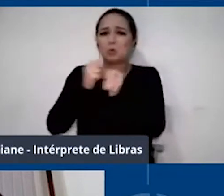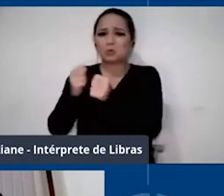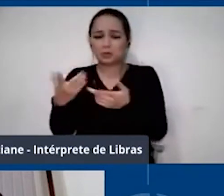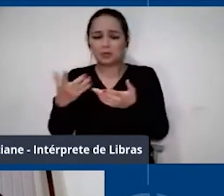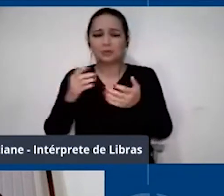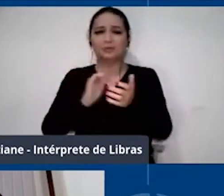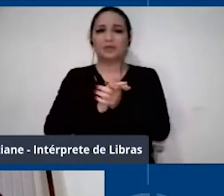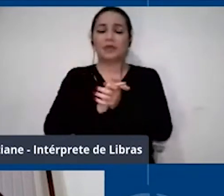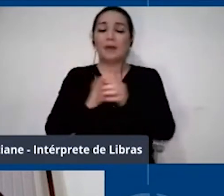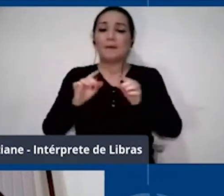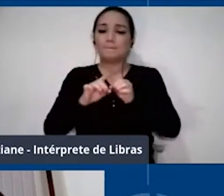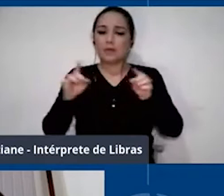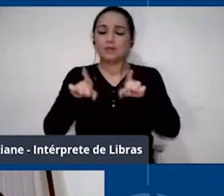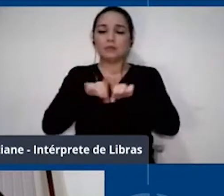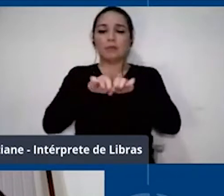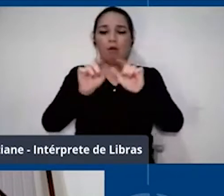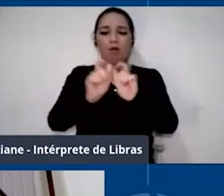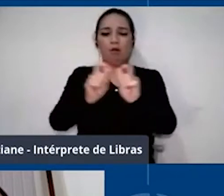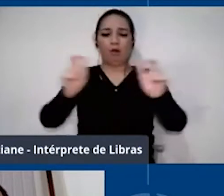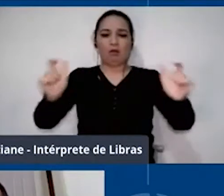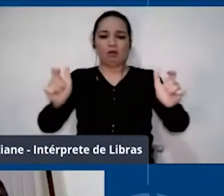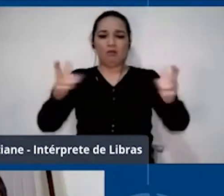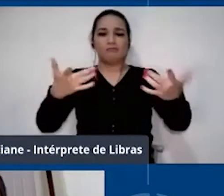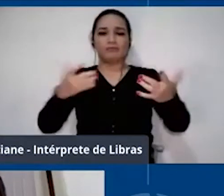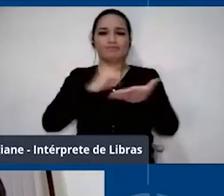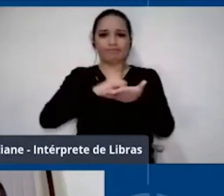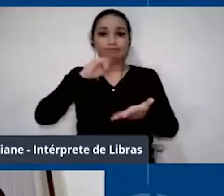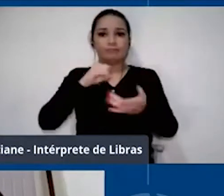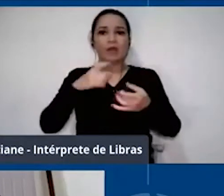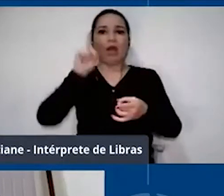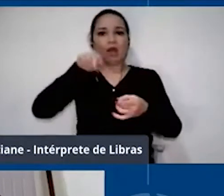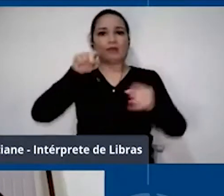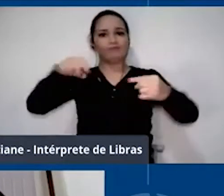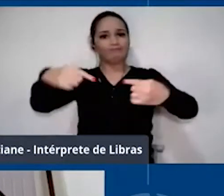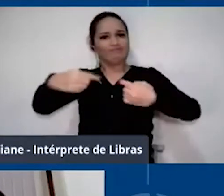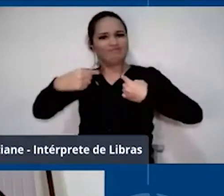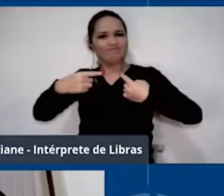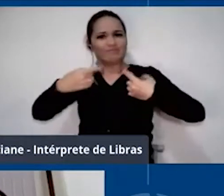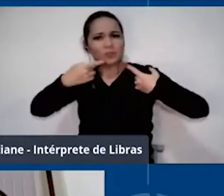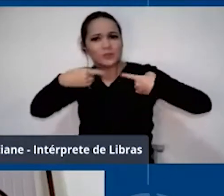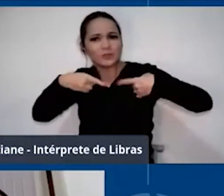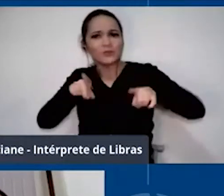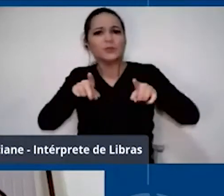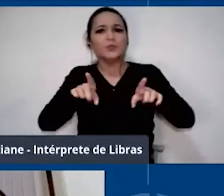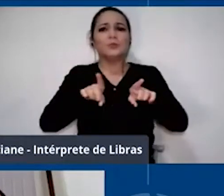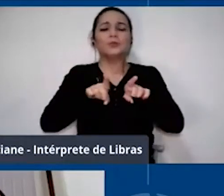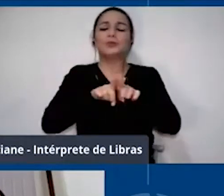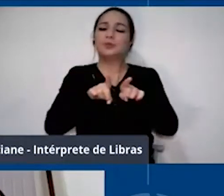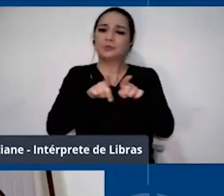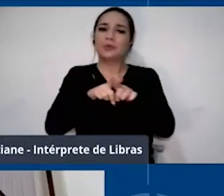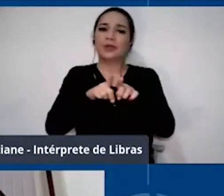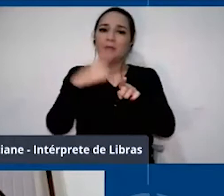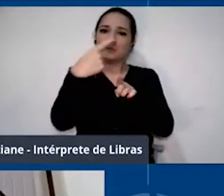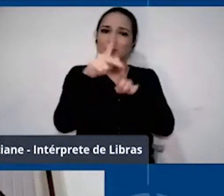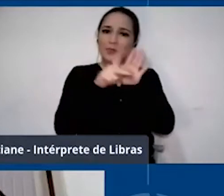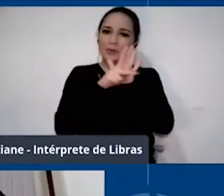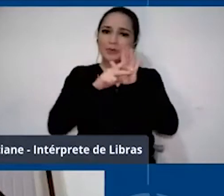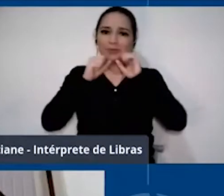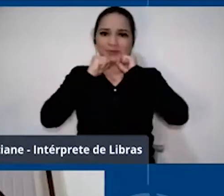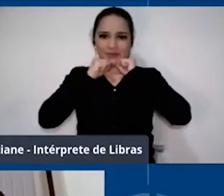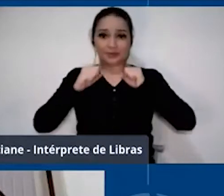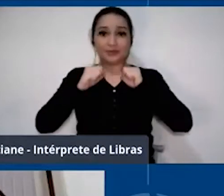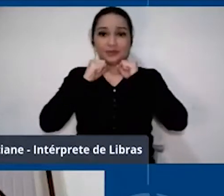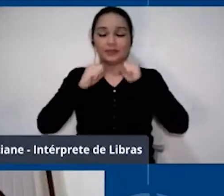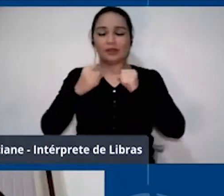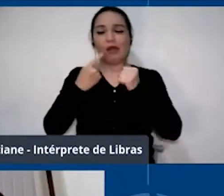uma ampla reforma tributária e, ao mesmo tempo, é um grande desafio, né, para uma frente de trabalho da sua secretaria, né, assim, as